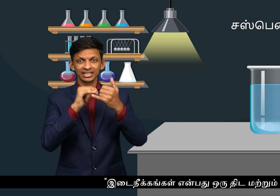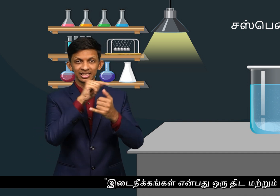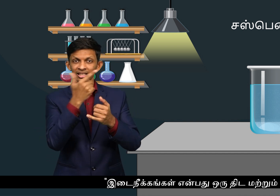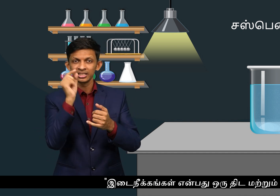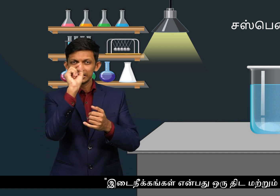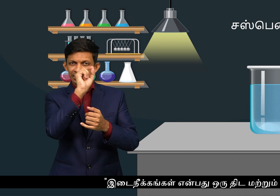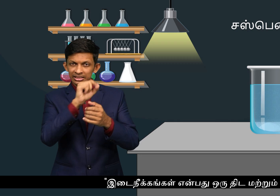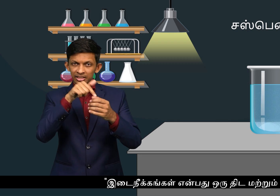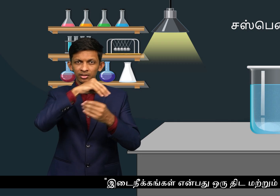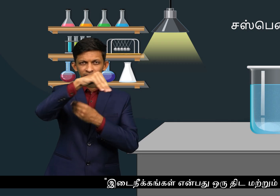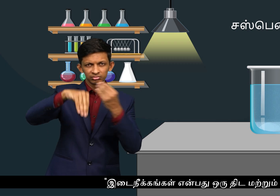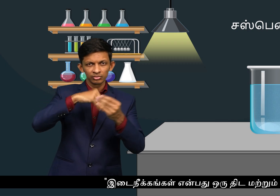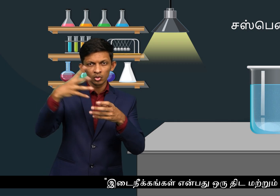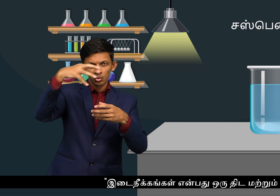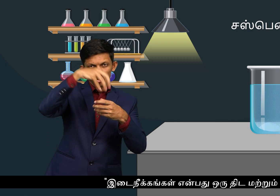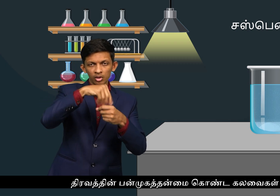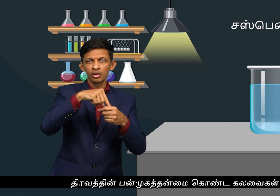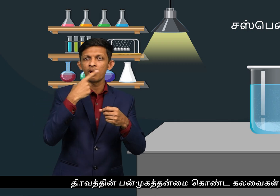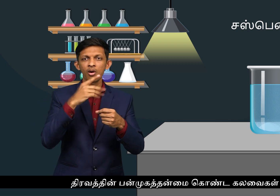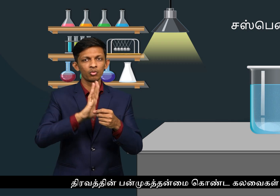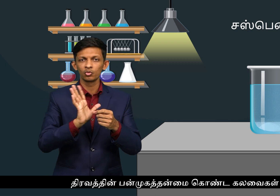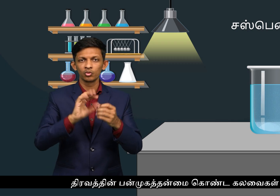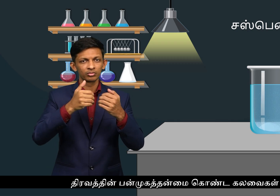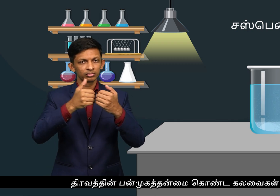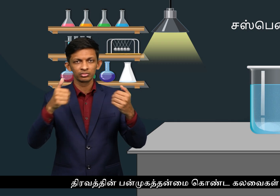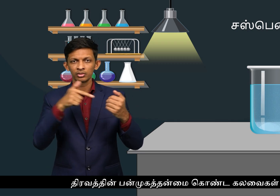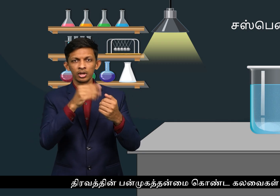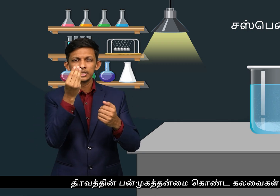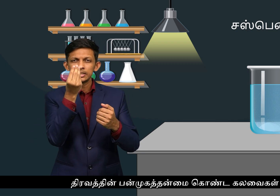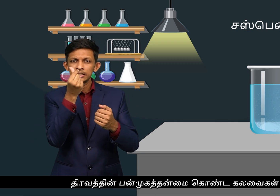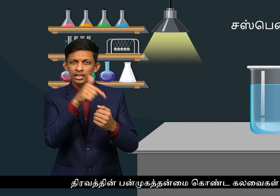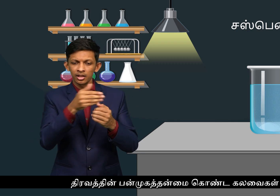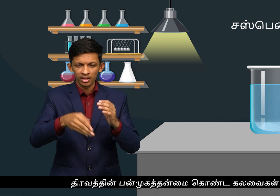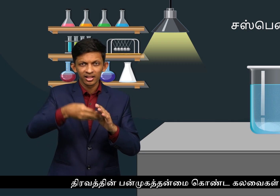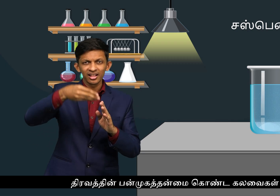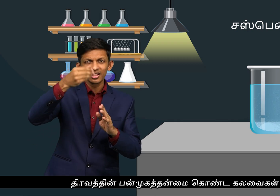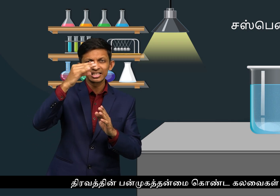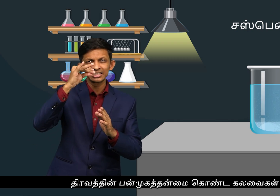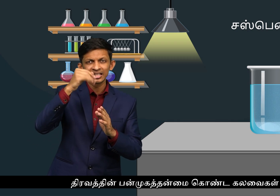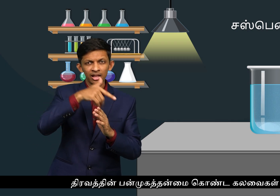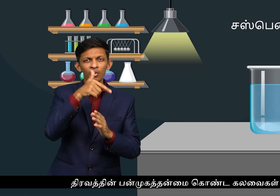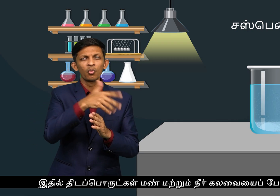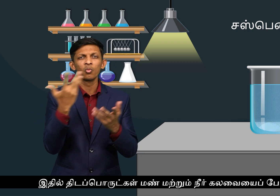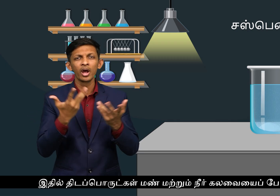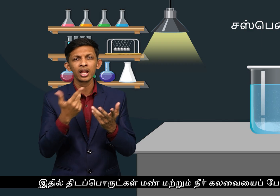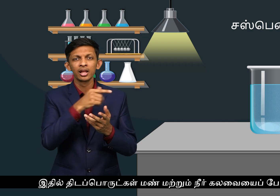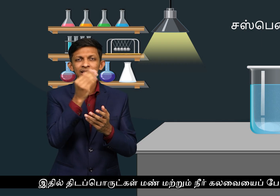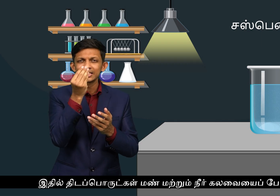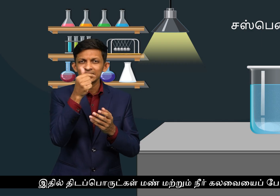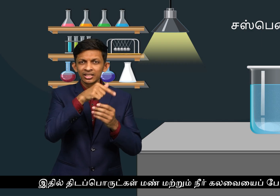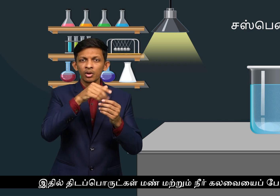மிதத்தல் என்பது ஒரு திட மற்றும் திரவத்தின் பன்முகத்தன்மை கொண்ட கலவைகள் ஆகும்.